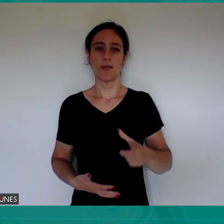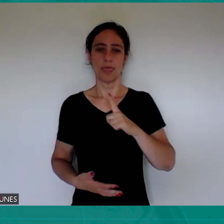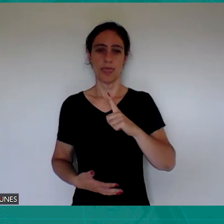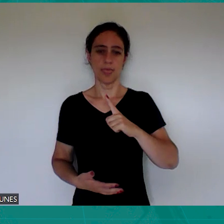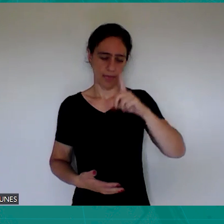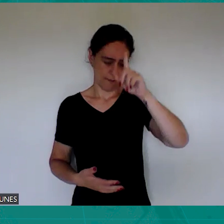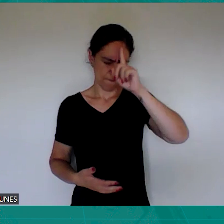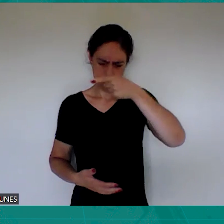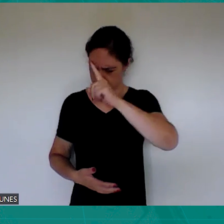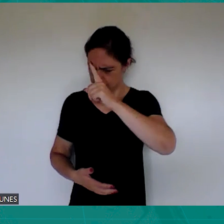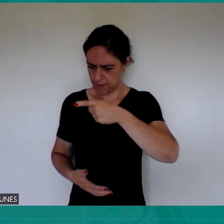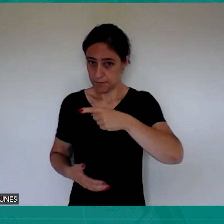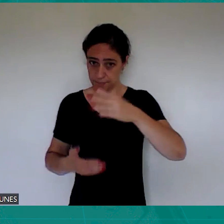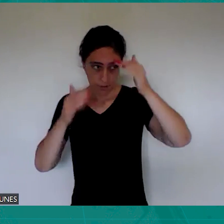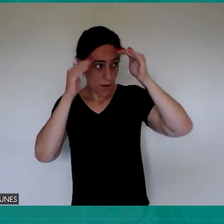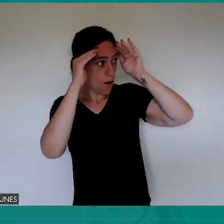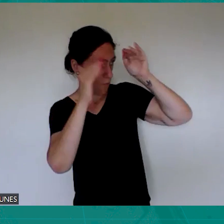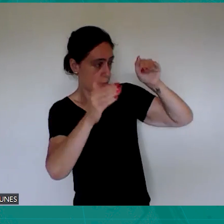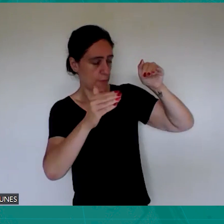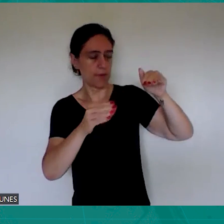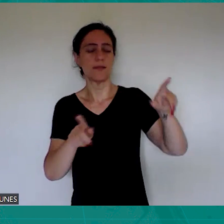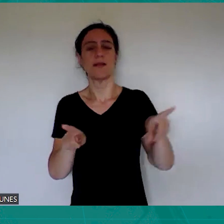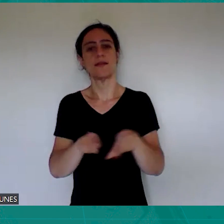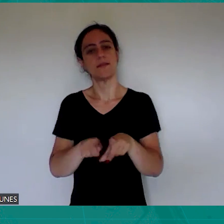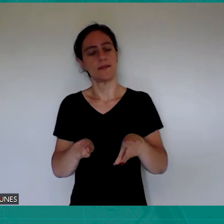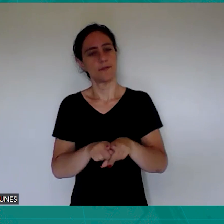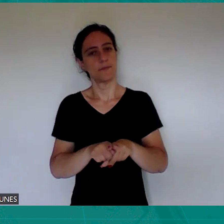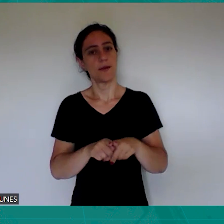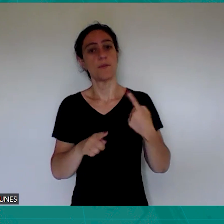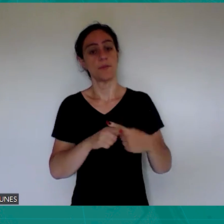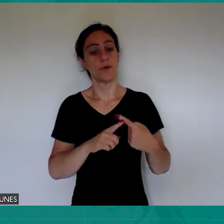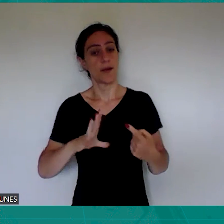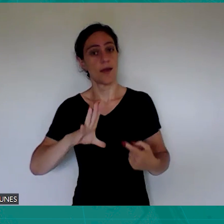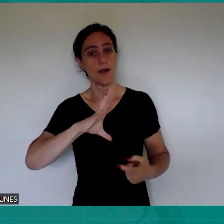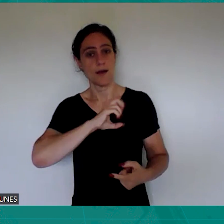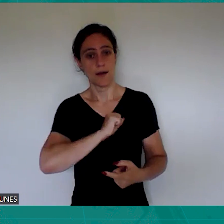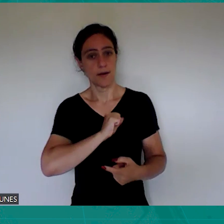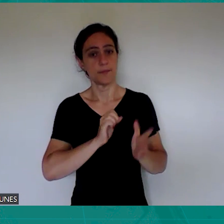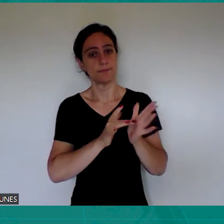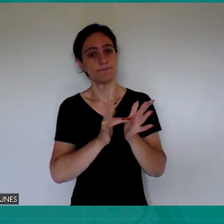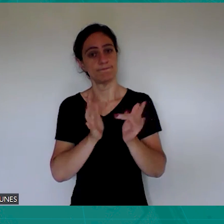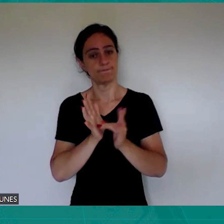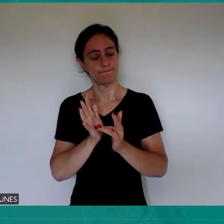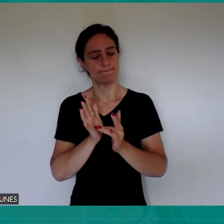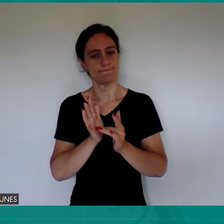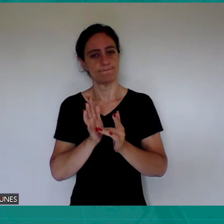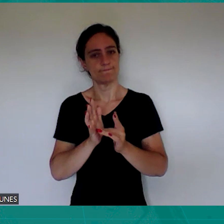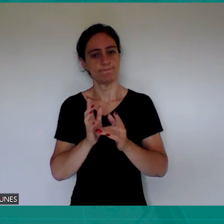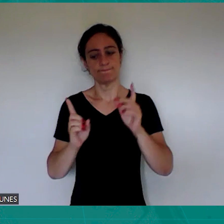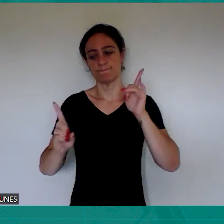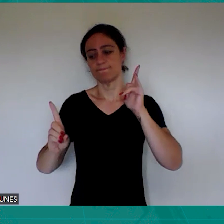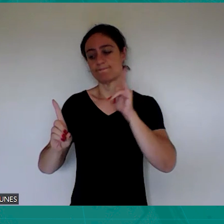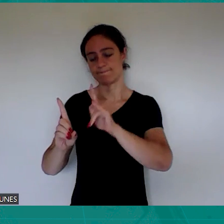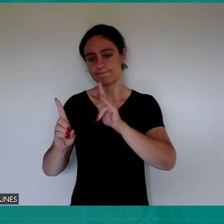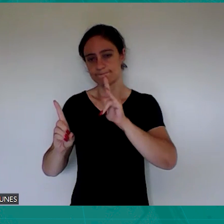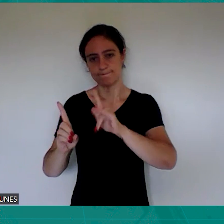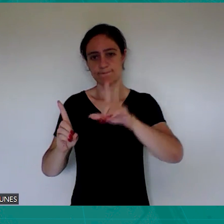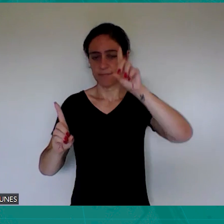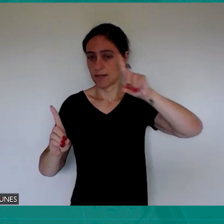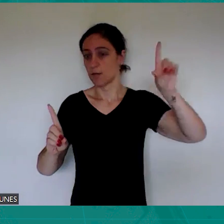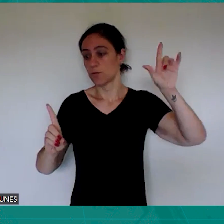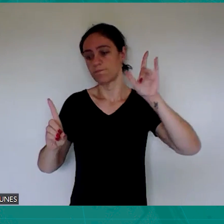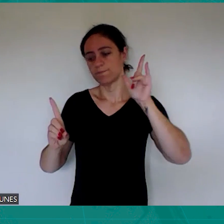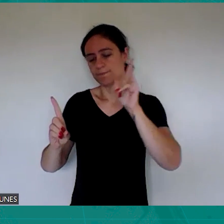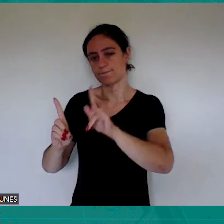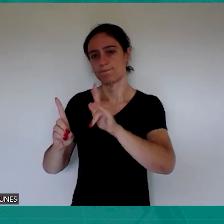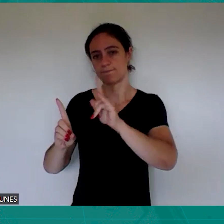guarda, esse é o que me guarda, o que me ama. E aquele que me ama será amado por meu Pai, e eu também o